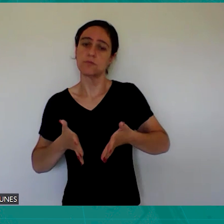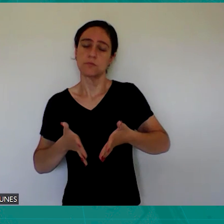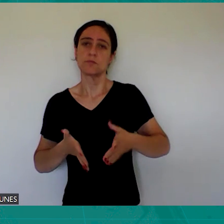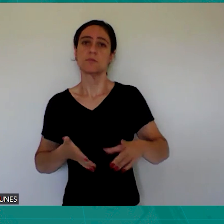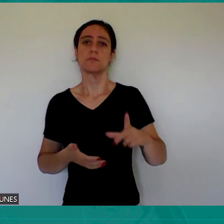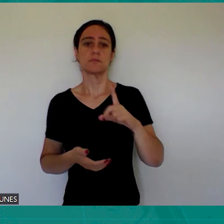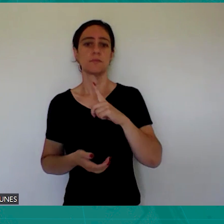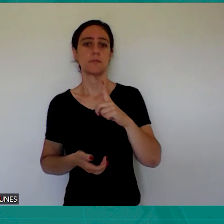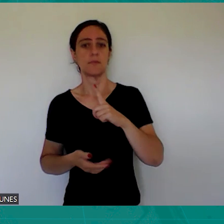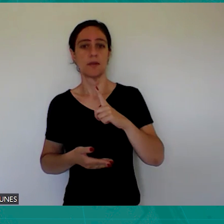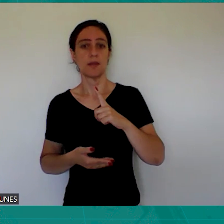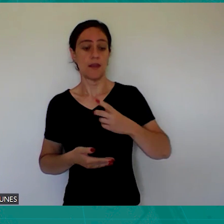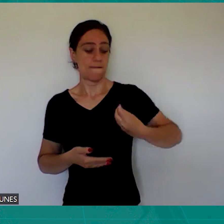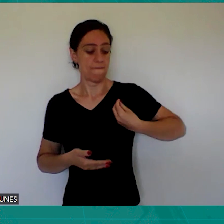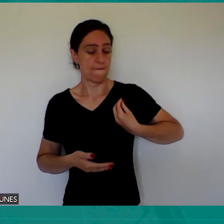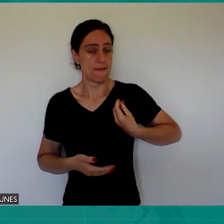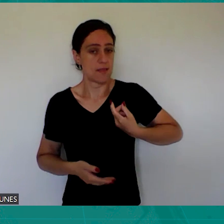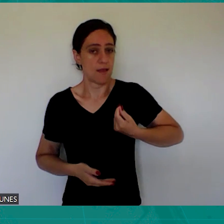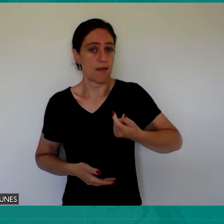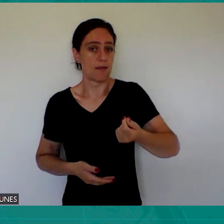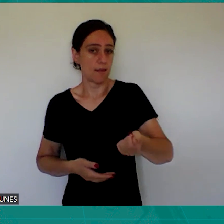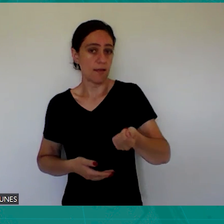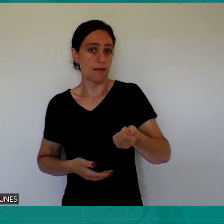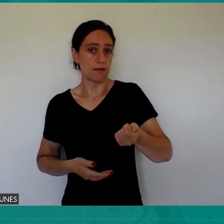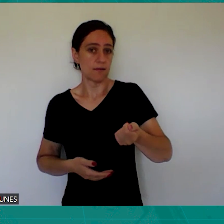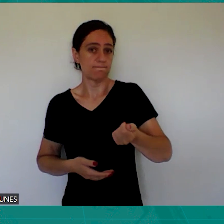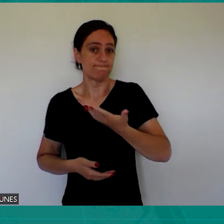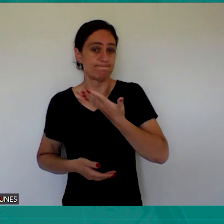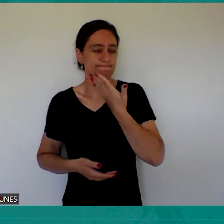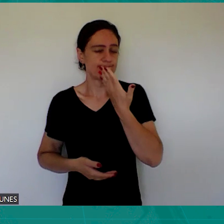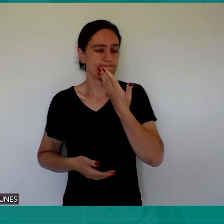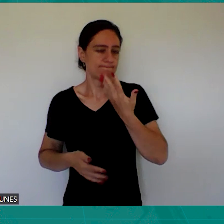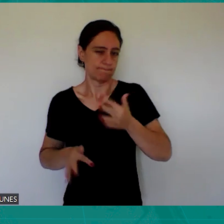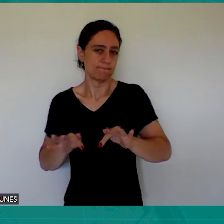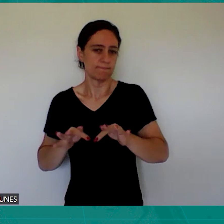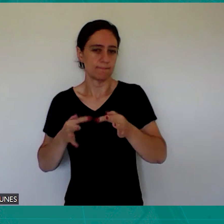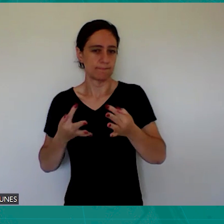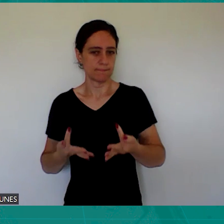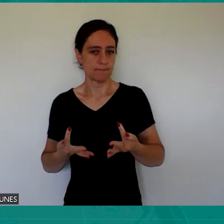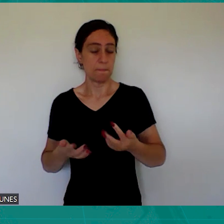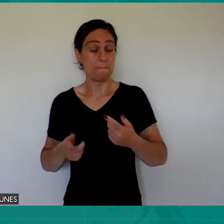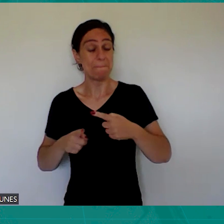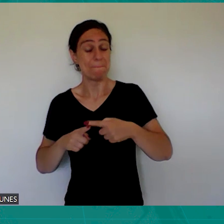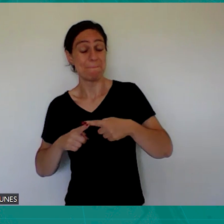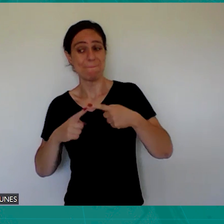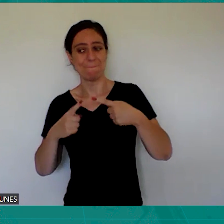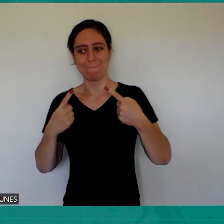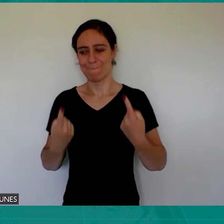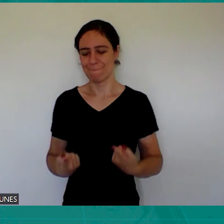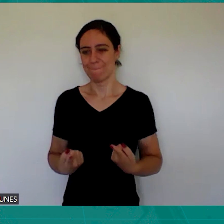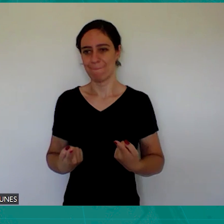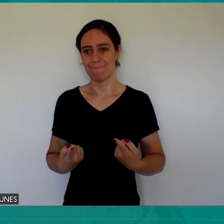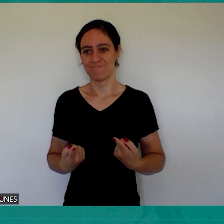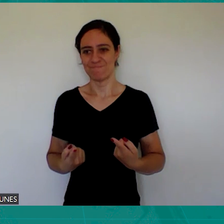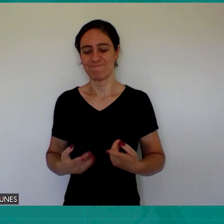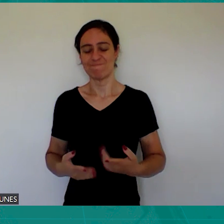vida eterna. Era uma coisa muito simples. No entanto, toda a